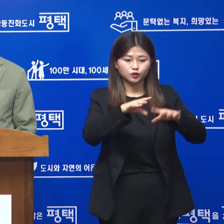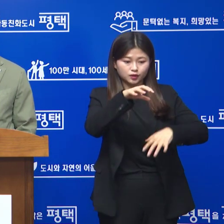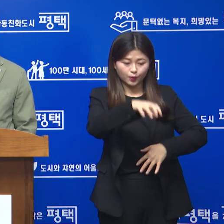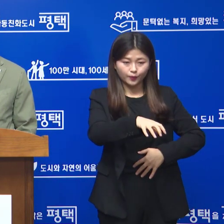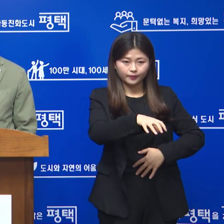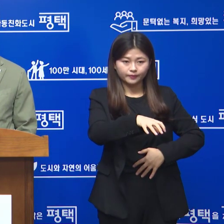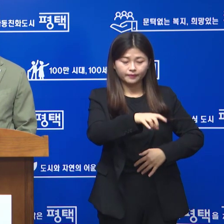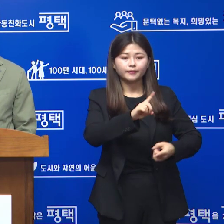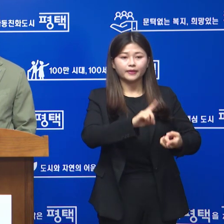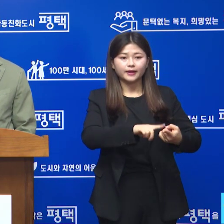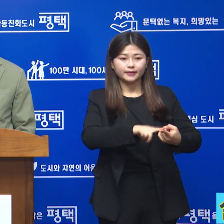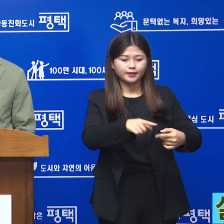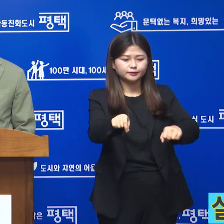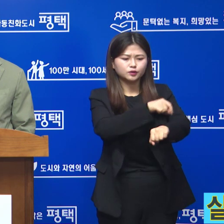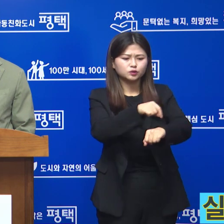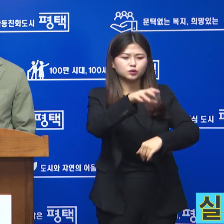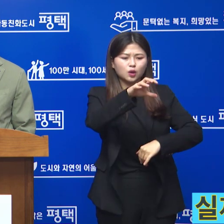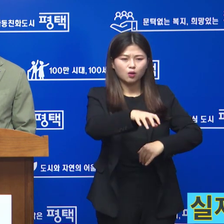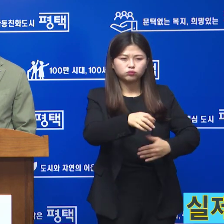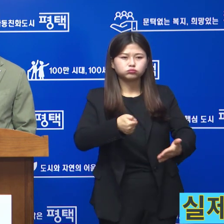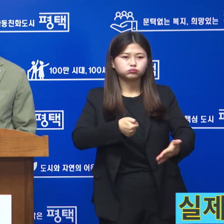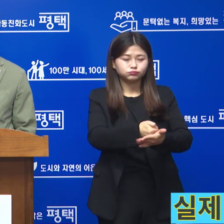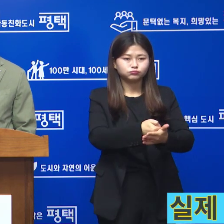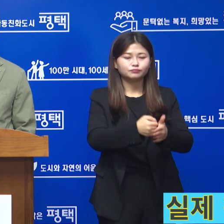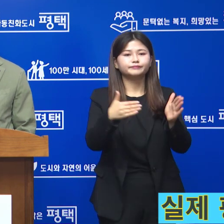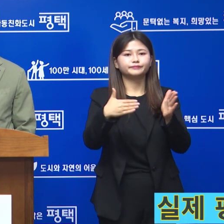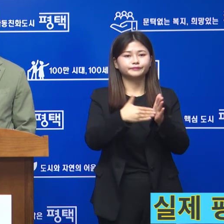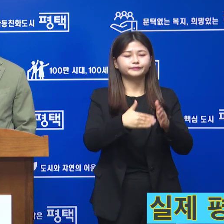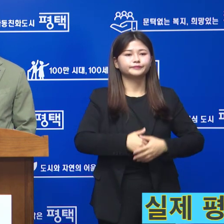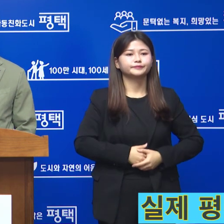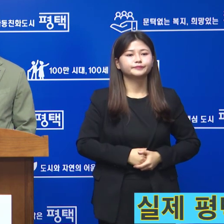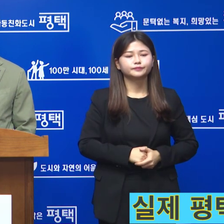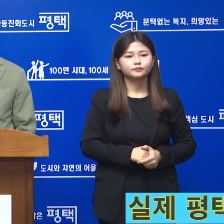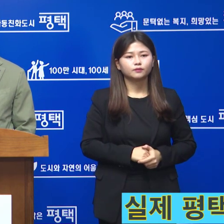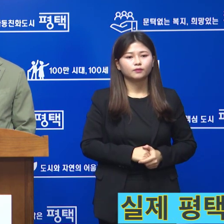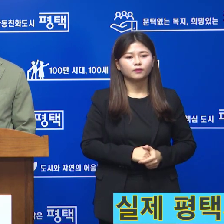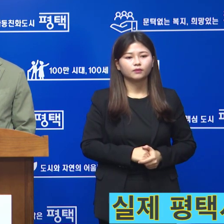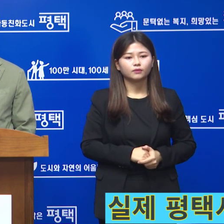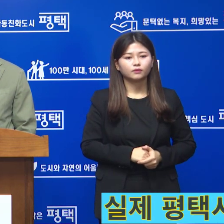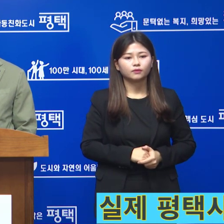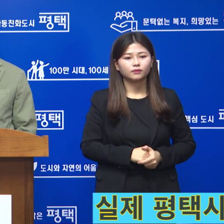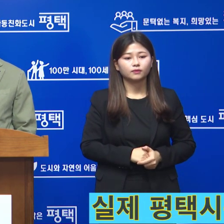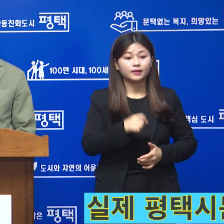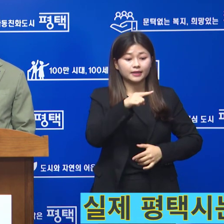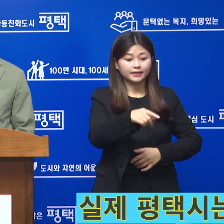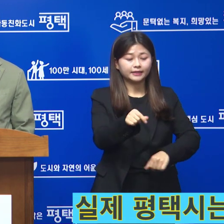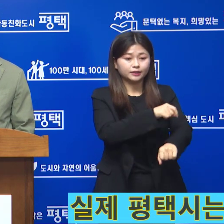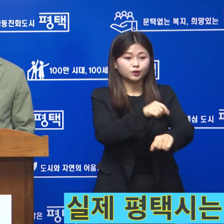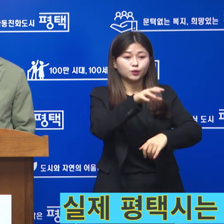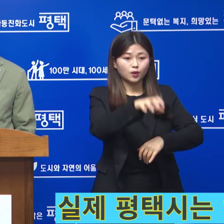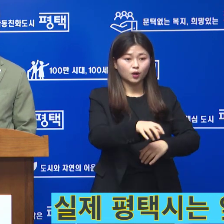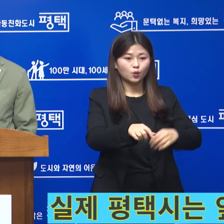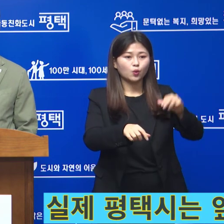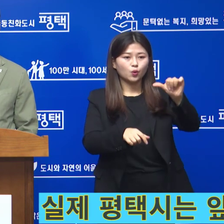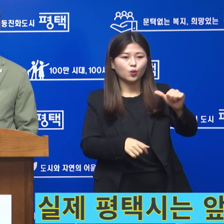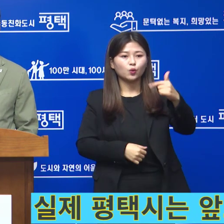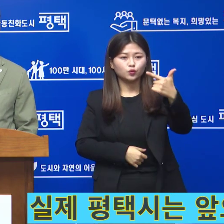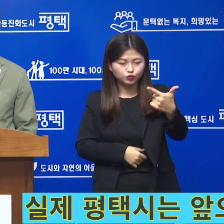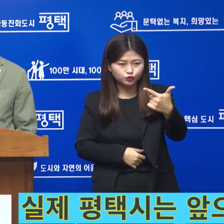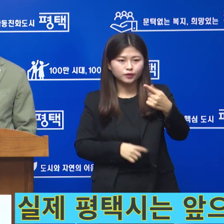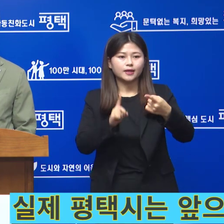저기 특화단지로 지정을 받았습니다. 그곳은 아까 우리가 설명드린 대로 이제 5기, 6기가